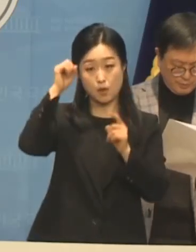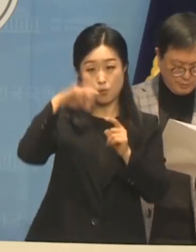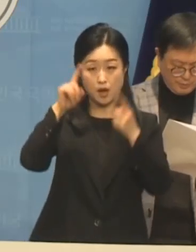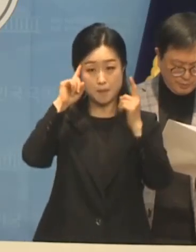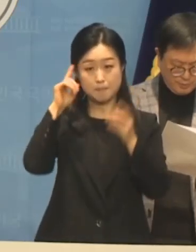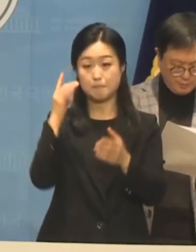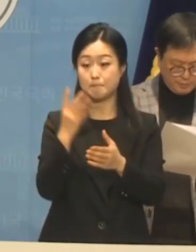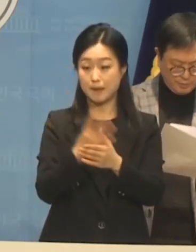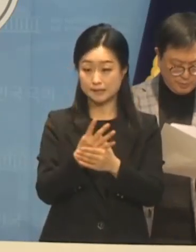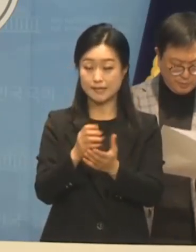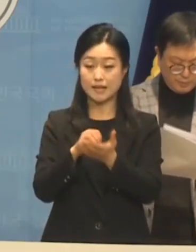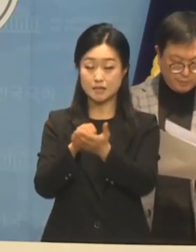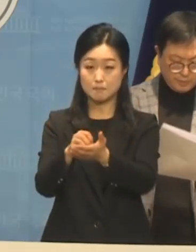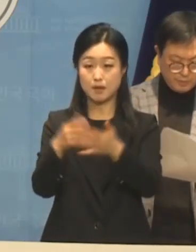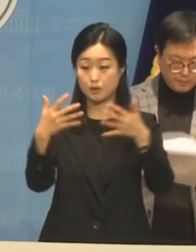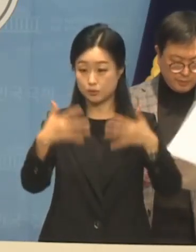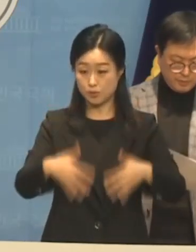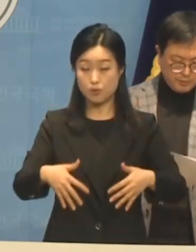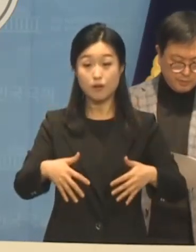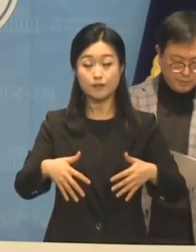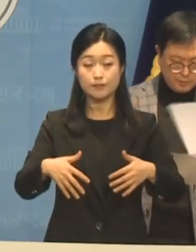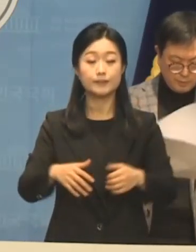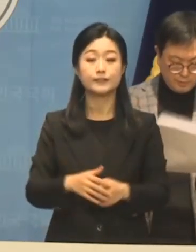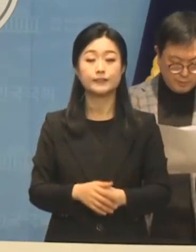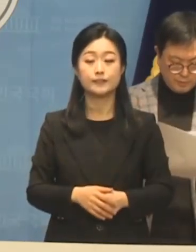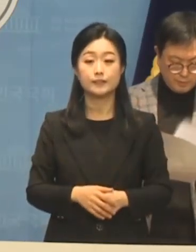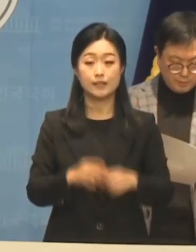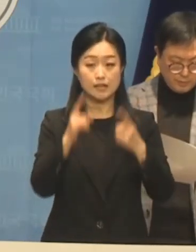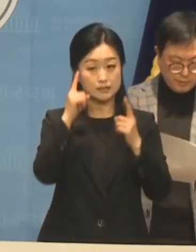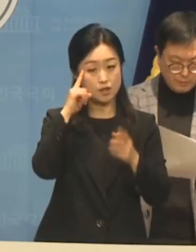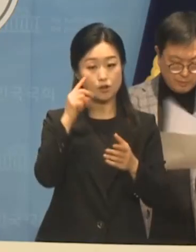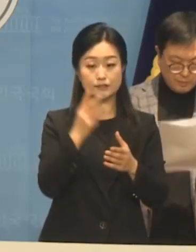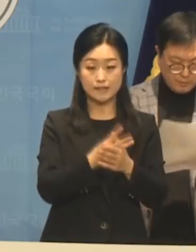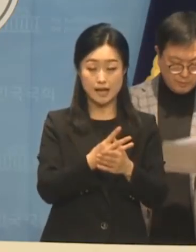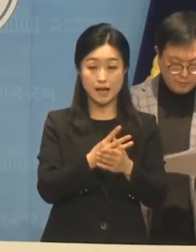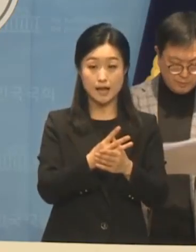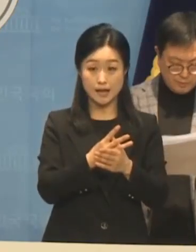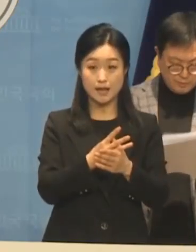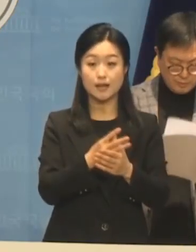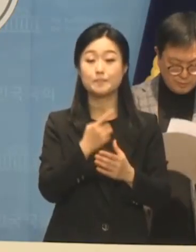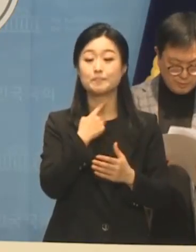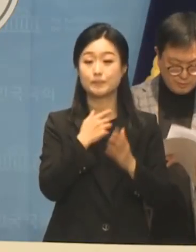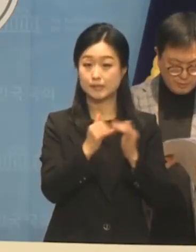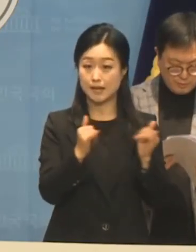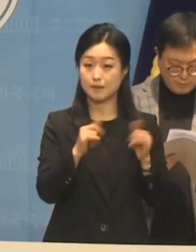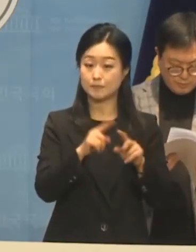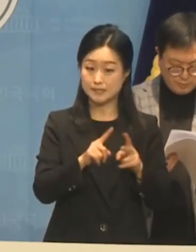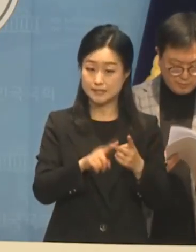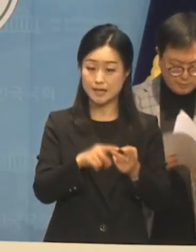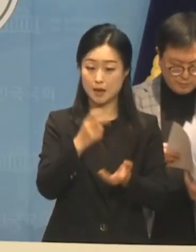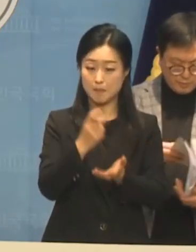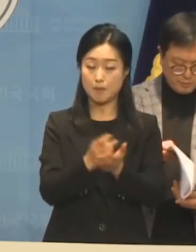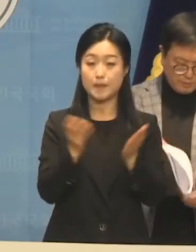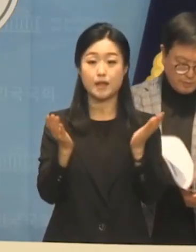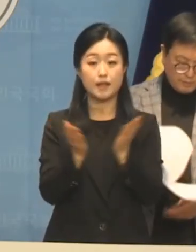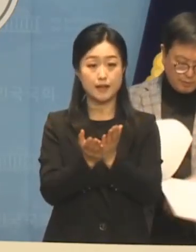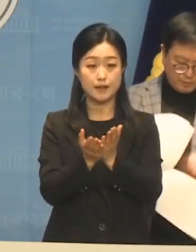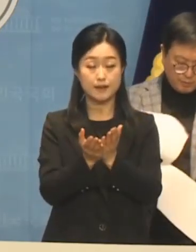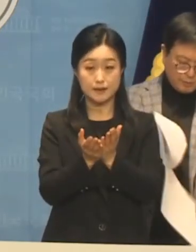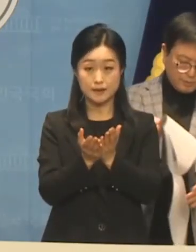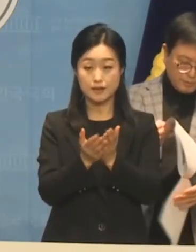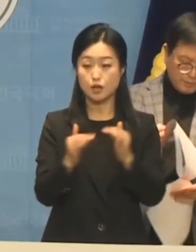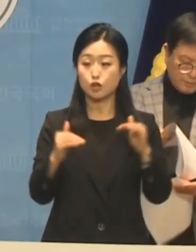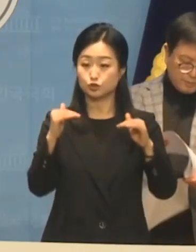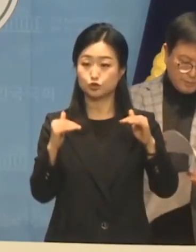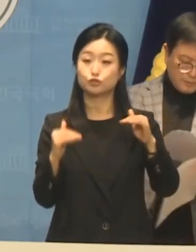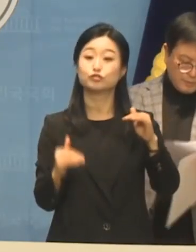박사 과정에 입학할 수 있는 사람은 석사 학위를 가지고 있는 사람이나 법령에 따라 이와 같은